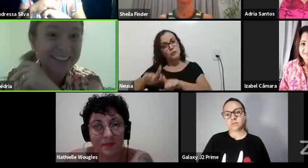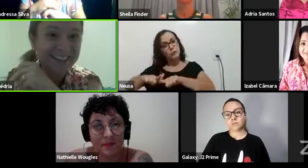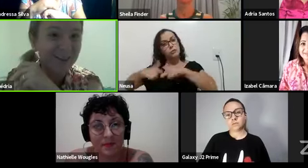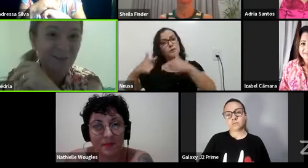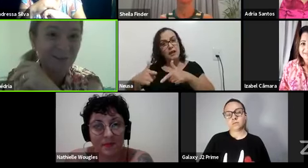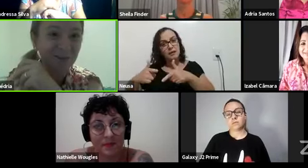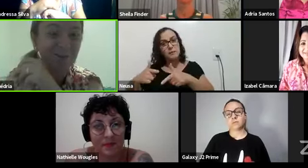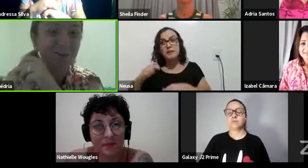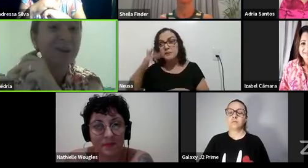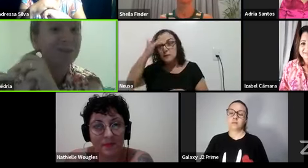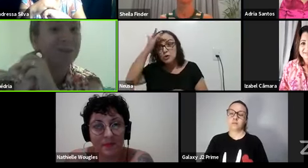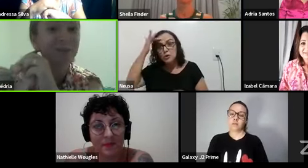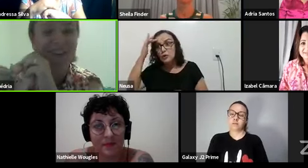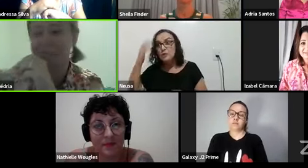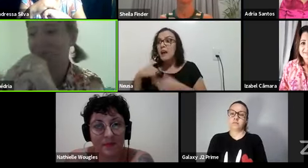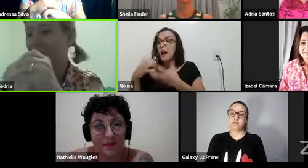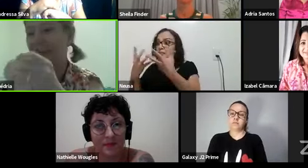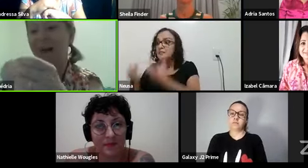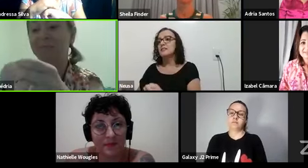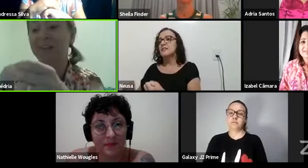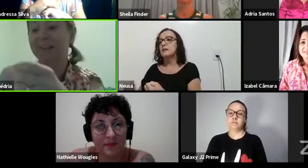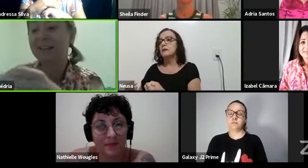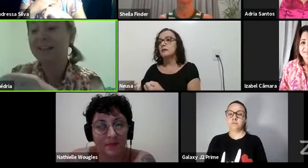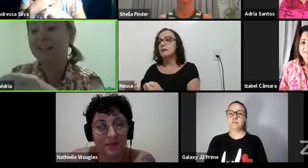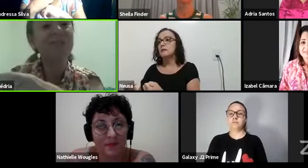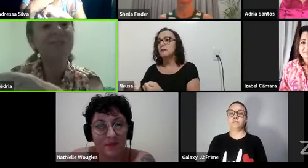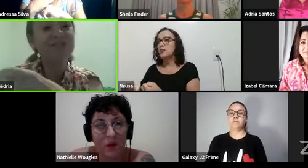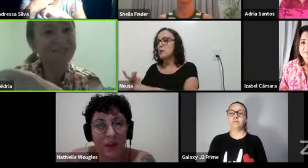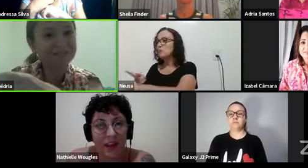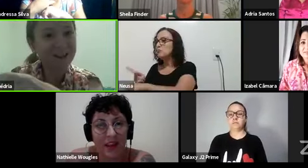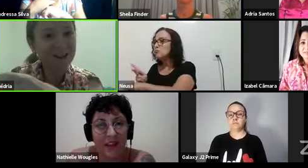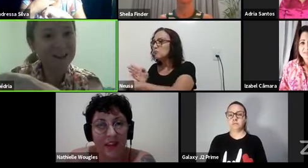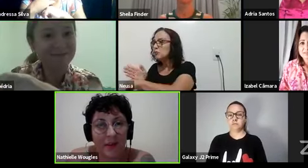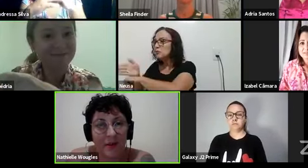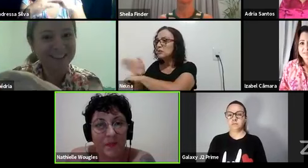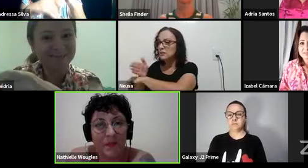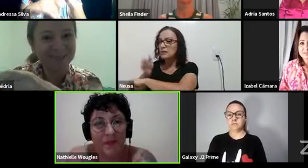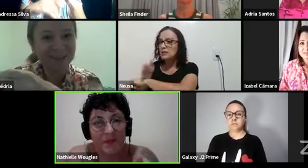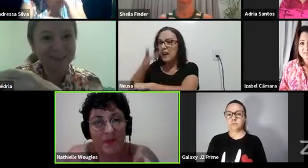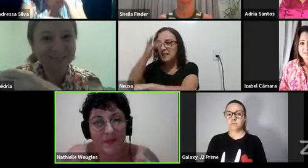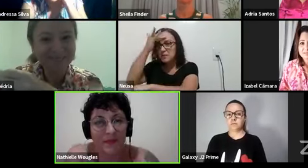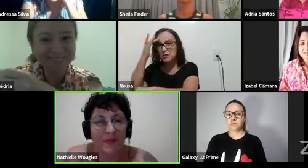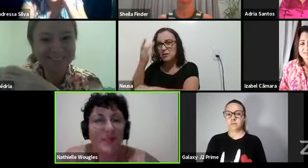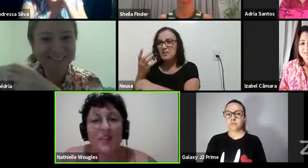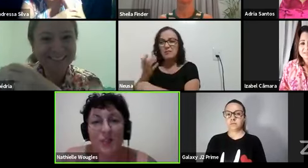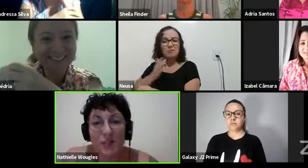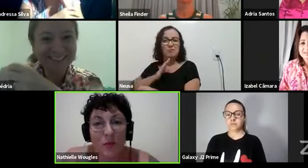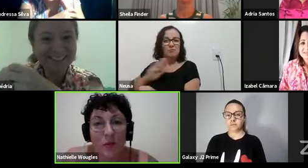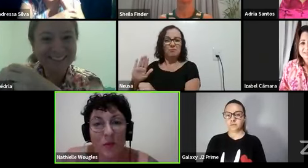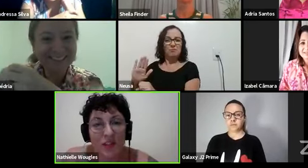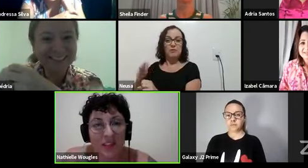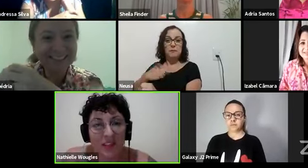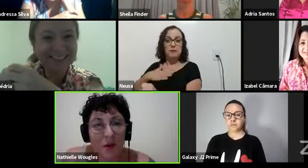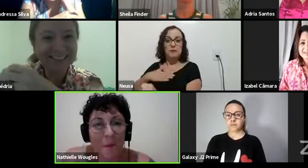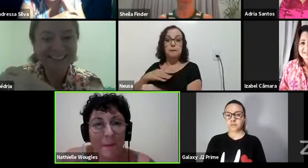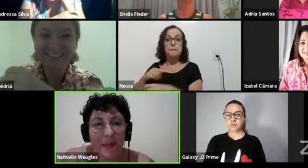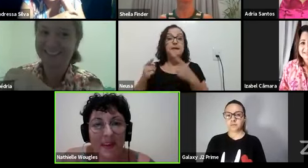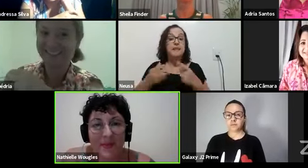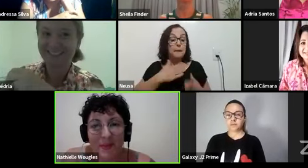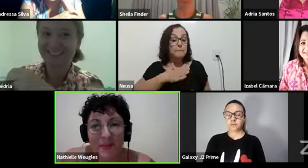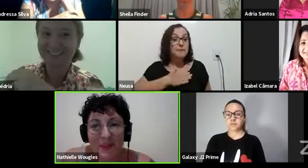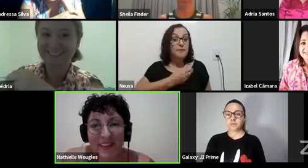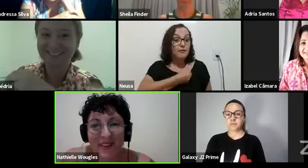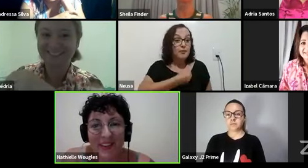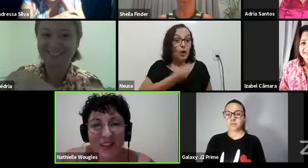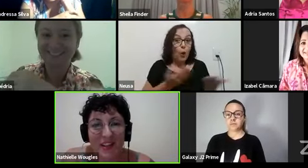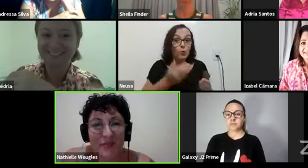ser aceita em algum grupo, eu encontrei o meu lugar. E eu fiz disso a minha Rogério, vida. Oi. desculpa te